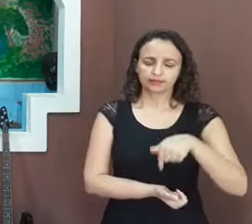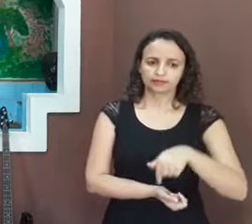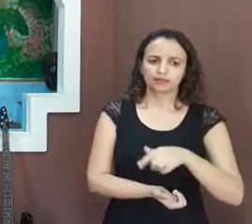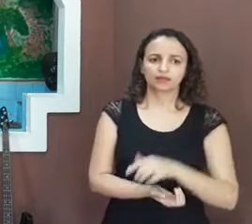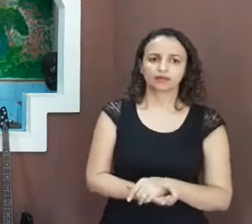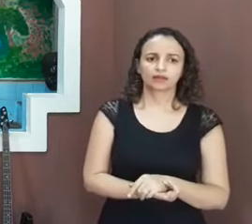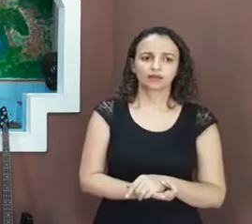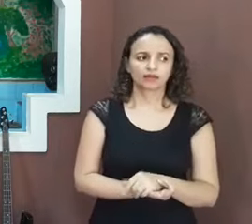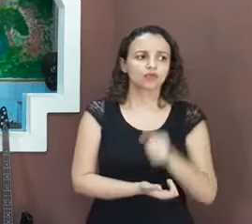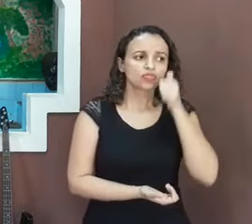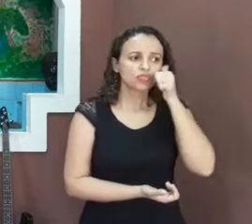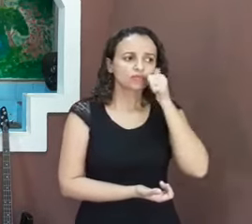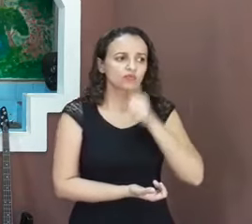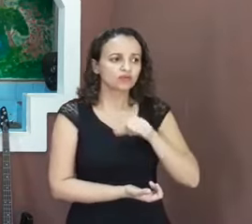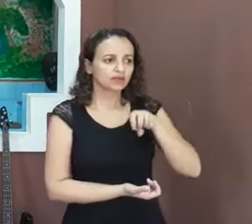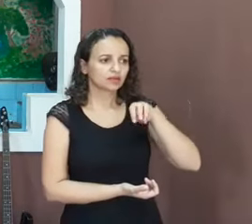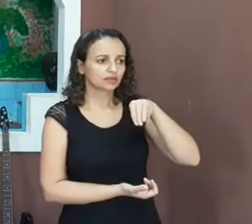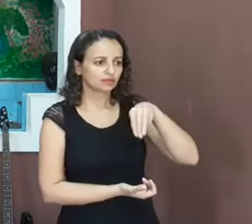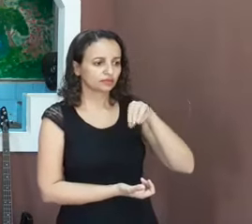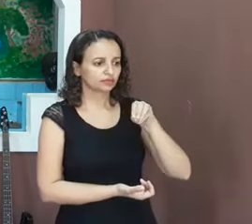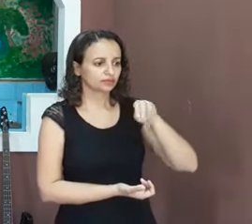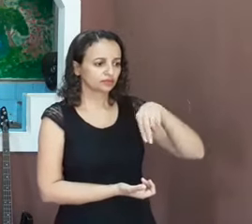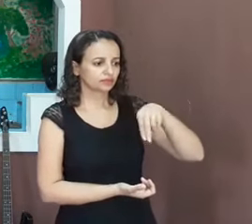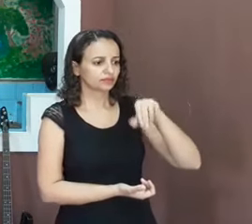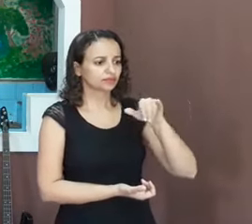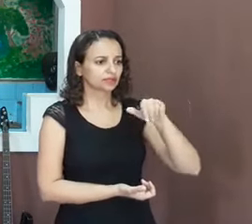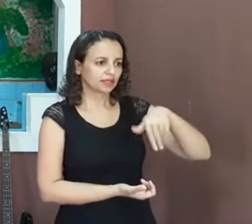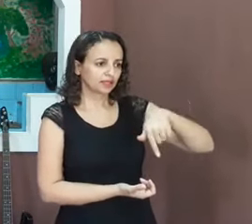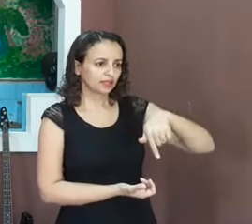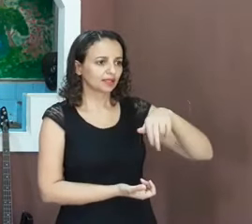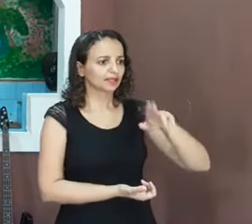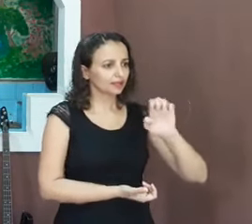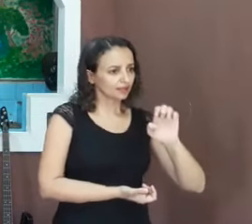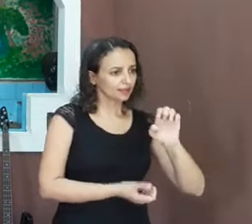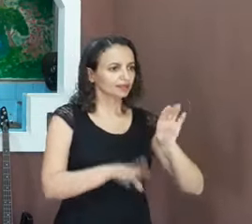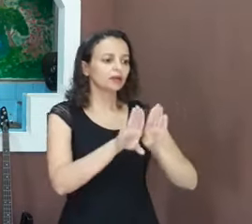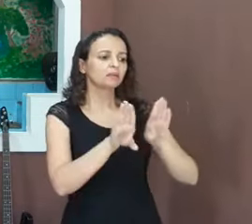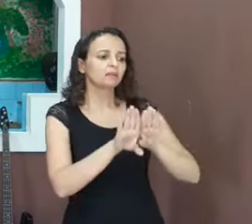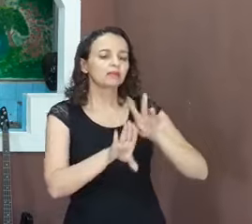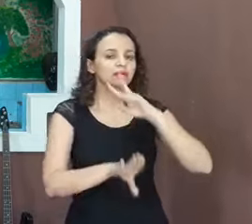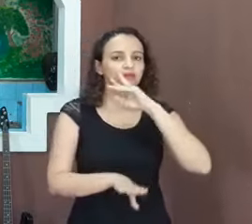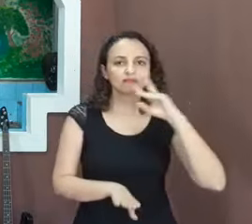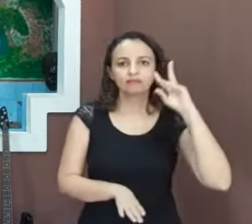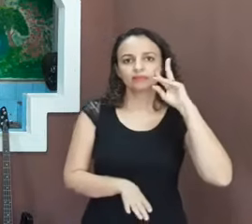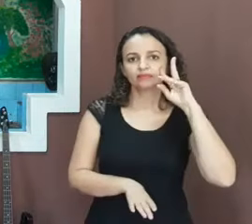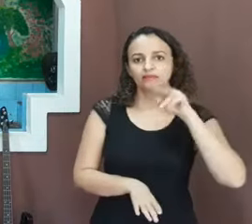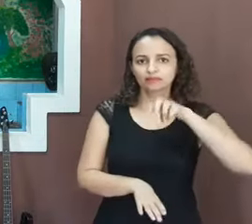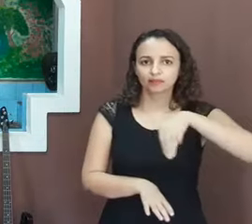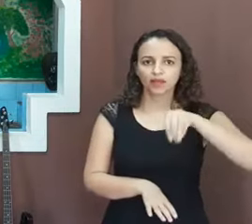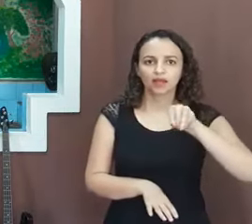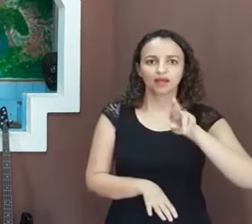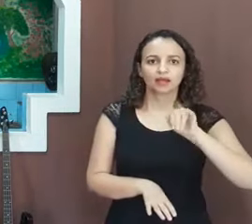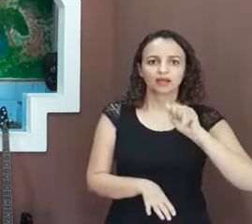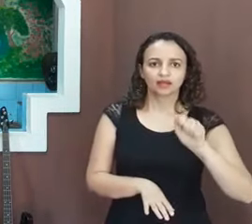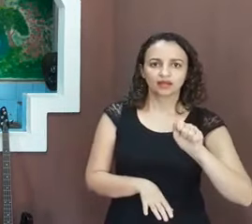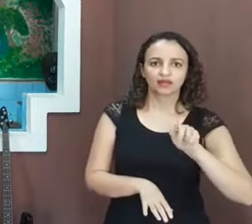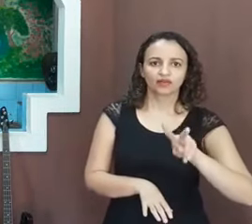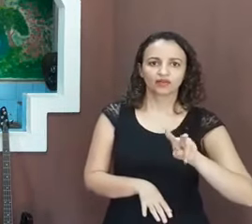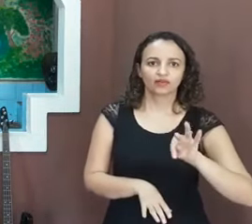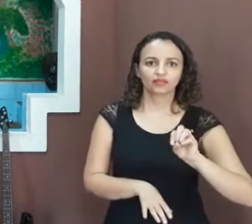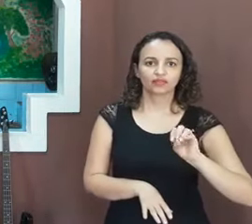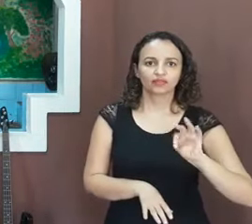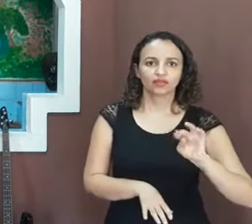A Monique e a Maria Vitória. Porque elas estavam trabalhando no evento. Tem que explicar o evento,